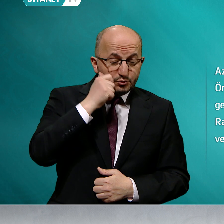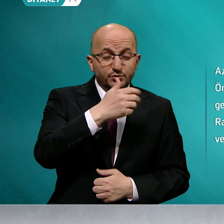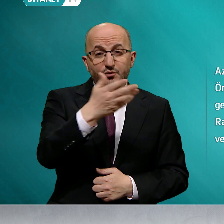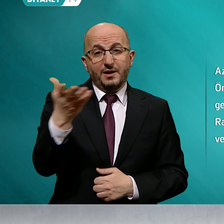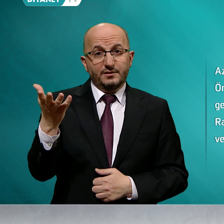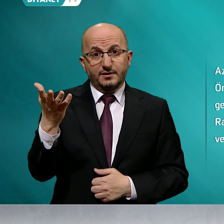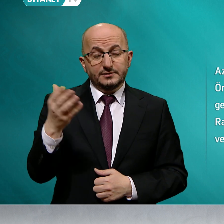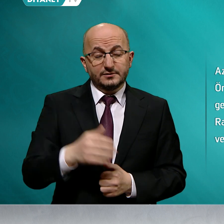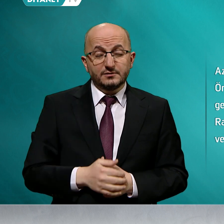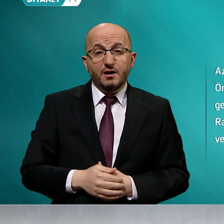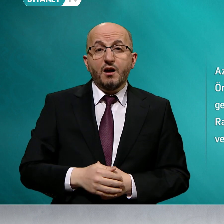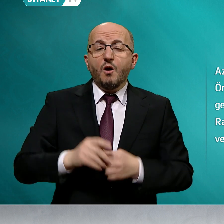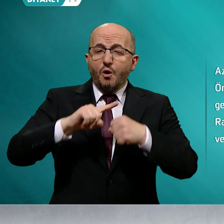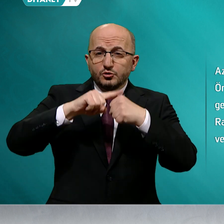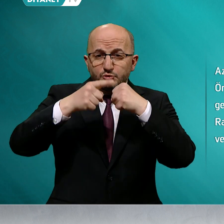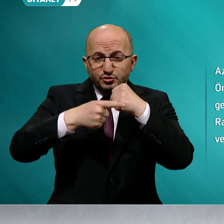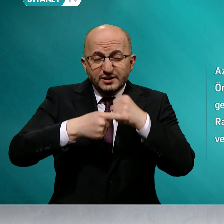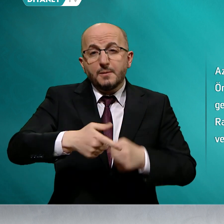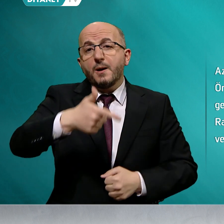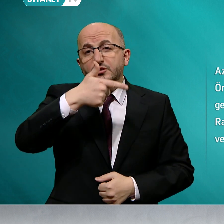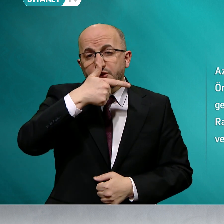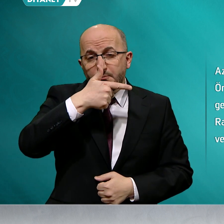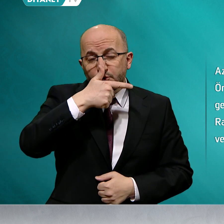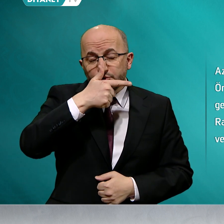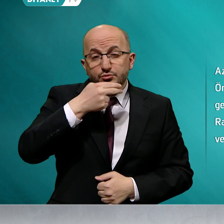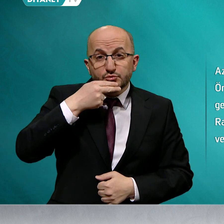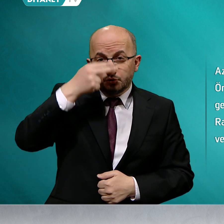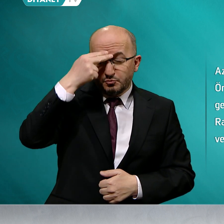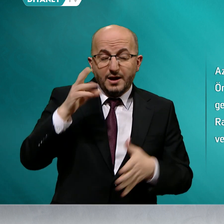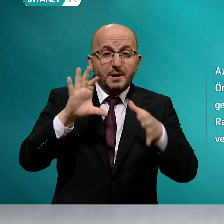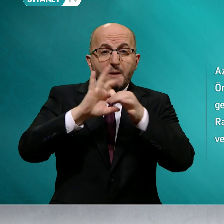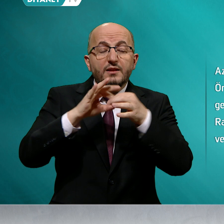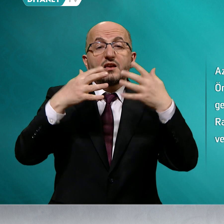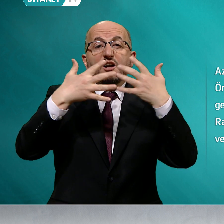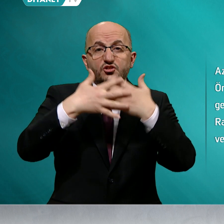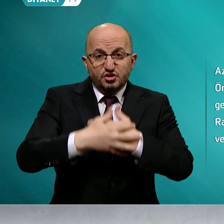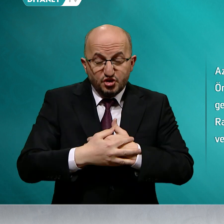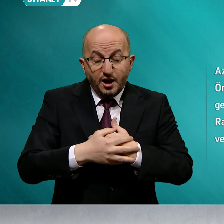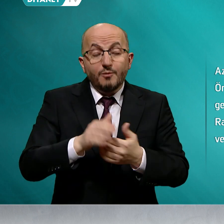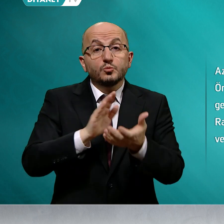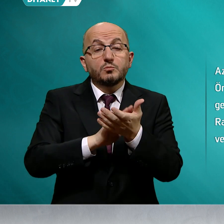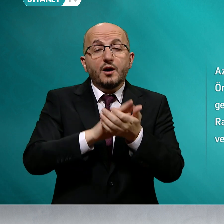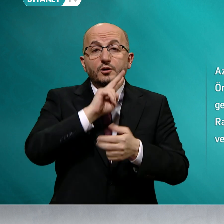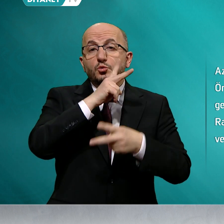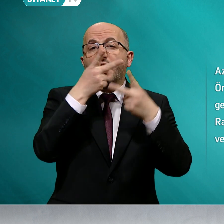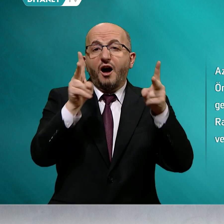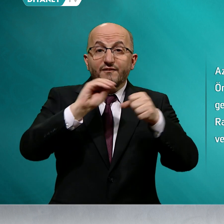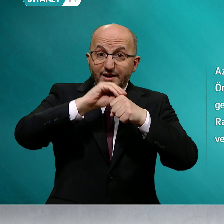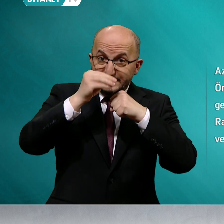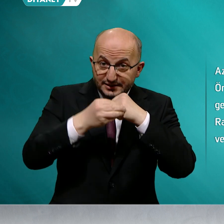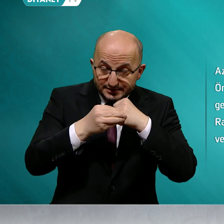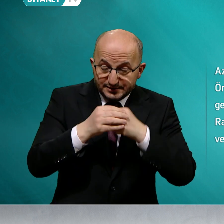Aziz Müslümanlar, önümüzdeki Perşembe gününü Cuma'ya bağlayan gece mübarek